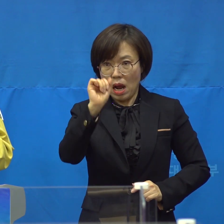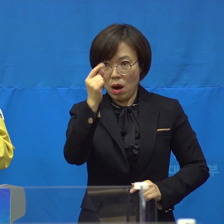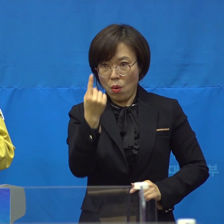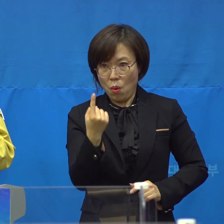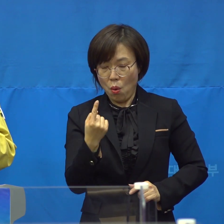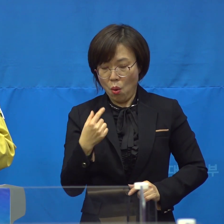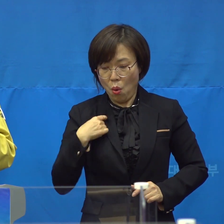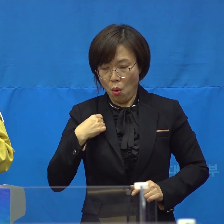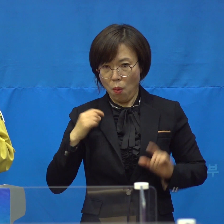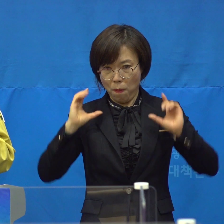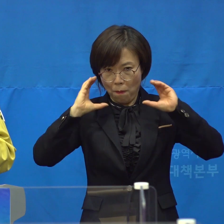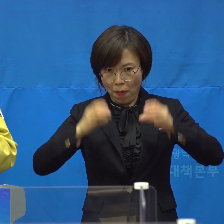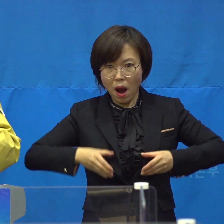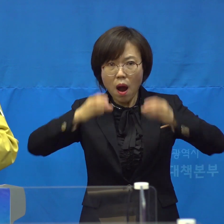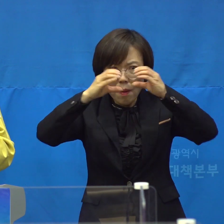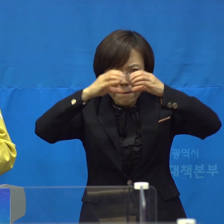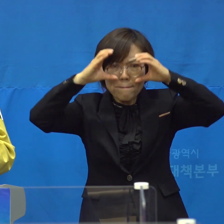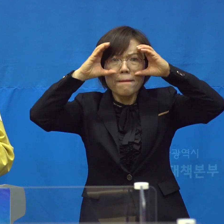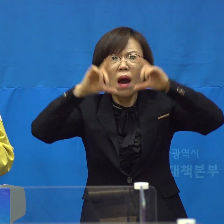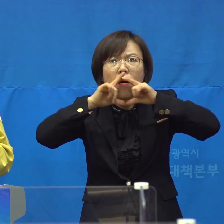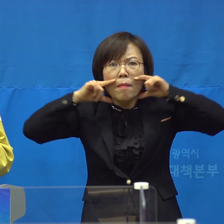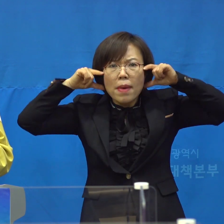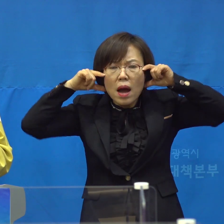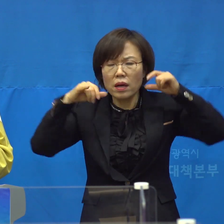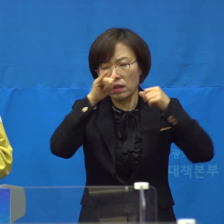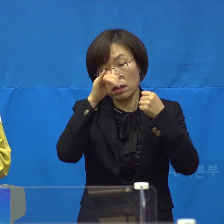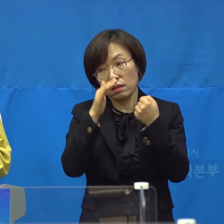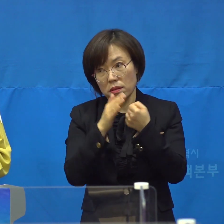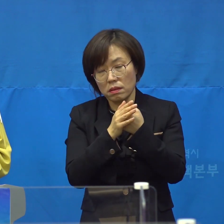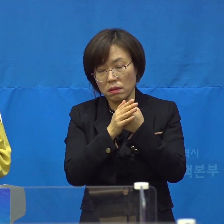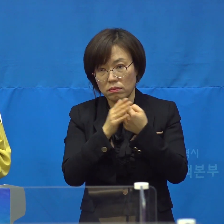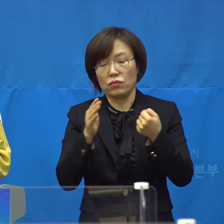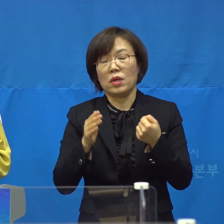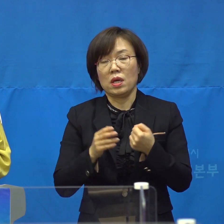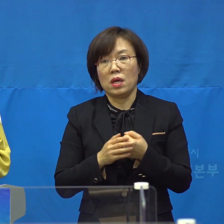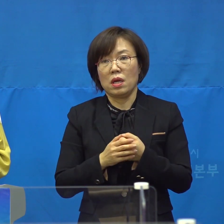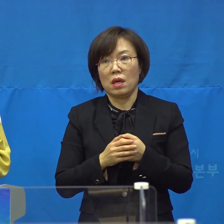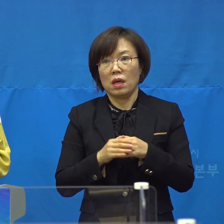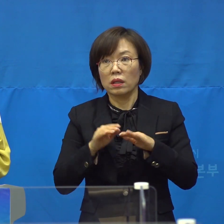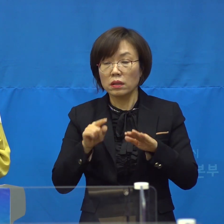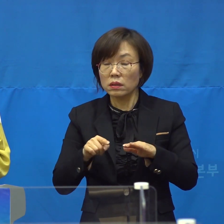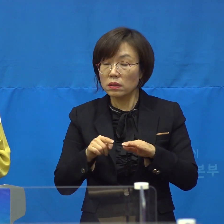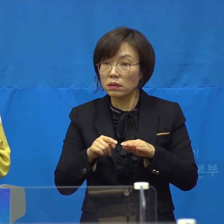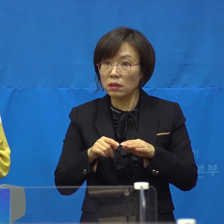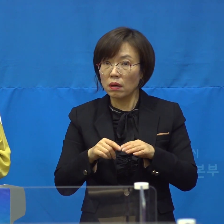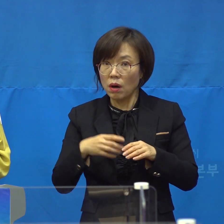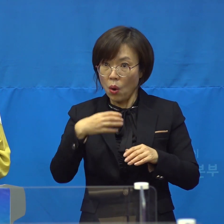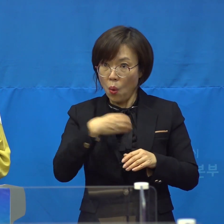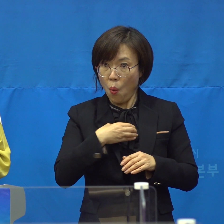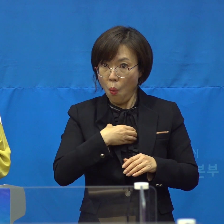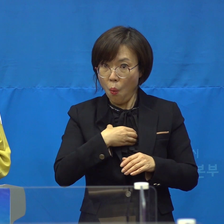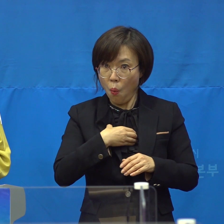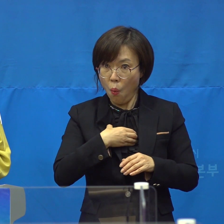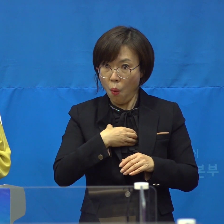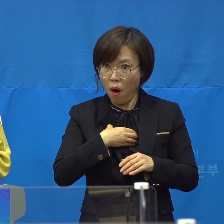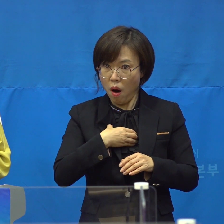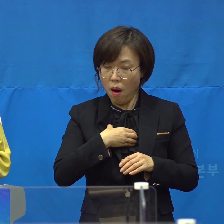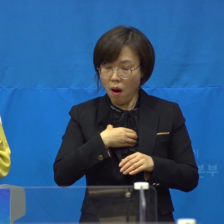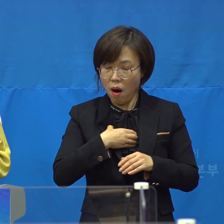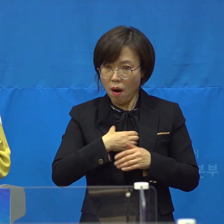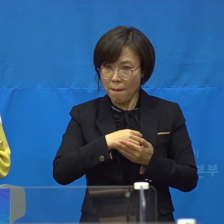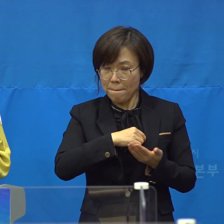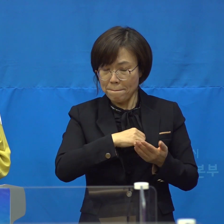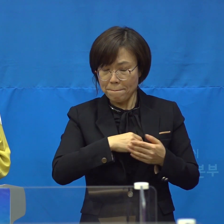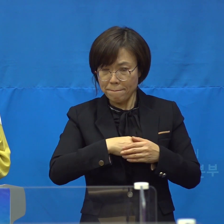방호장구를 착용을 하고 거기서 하고 있기 때문에 이분들이 뭐 위험에 노출되어 있다 이렇게는